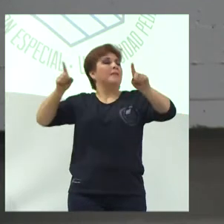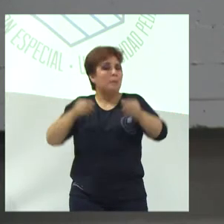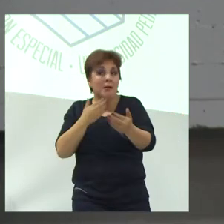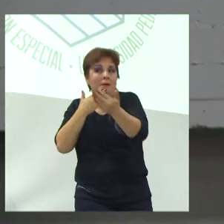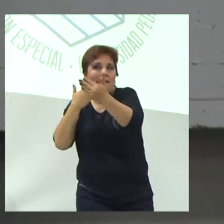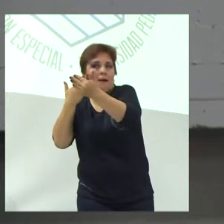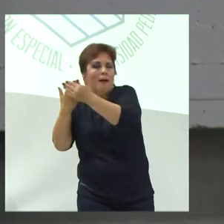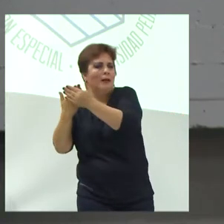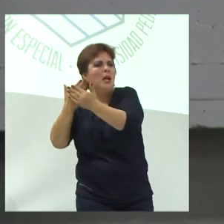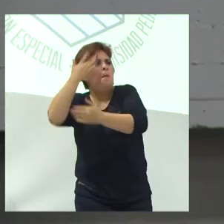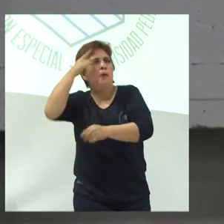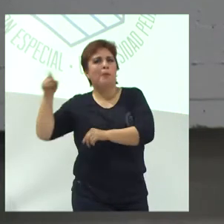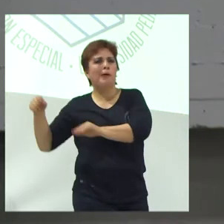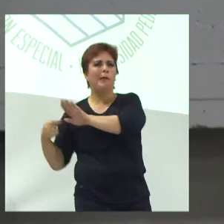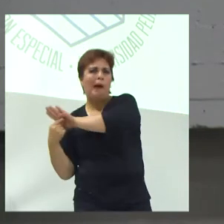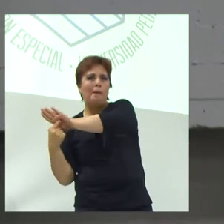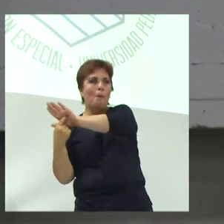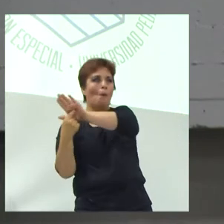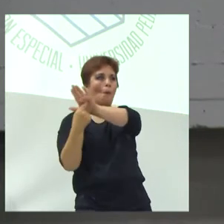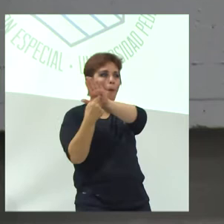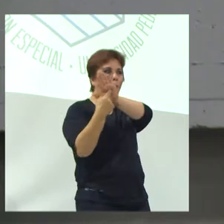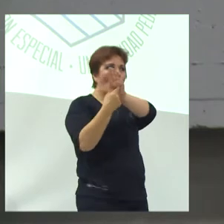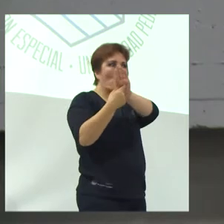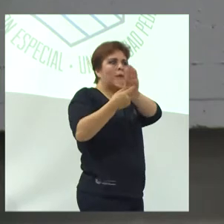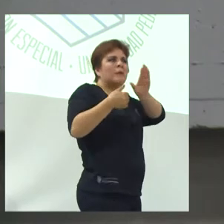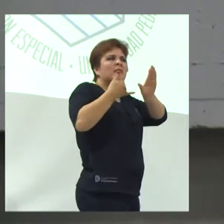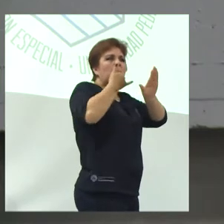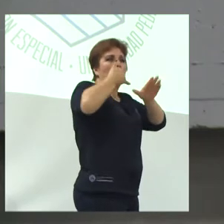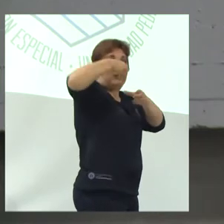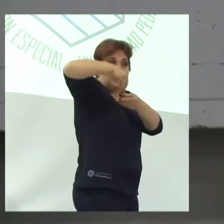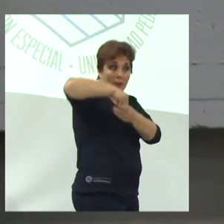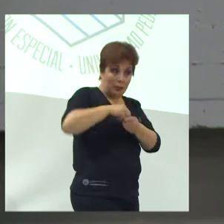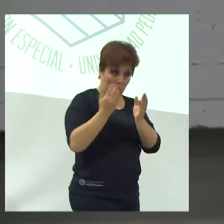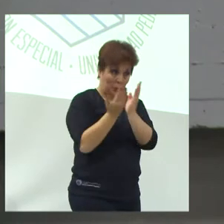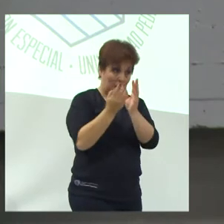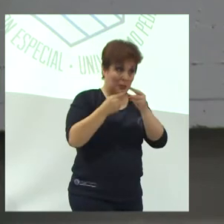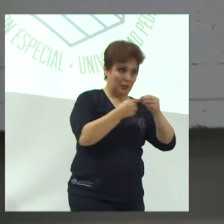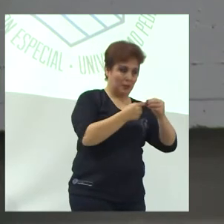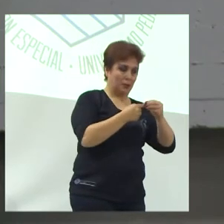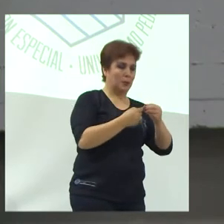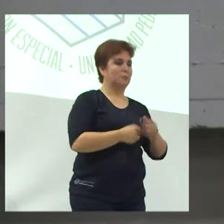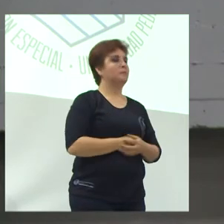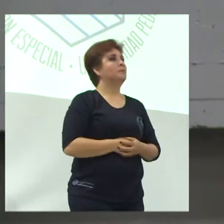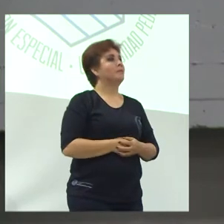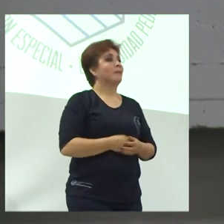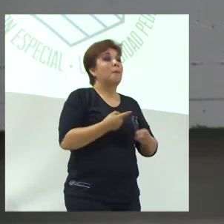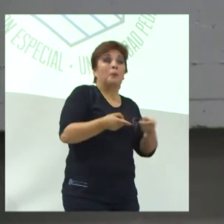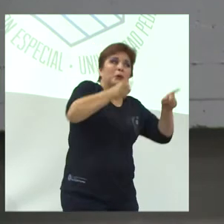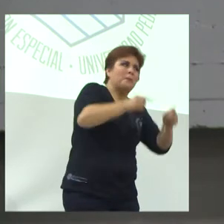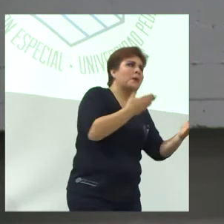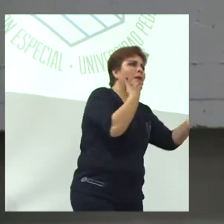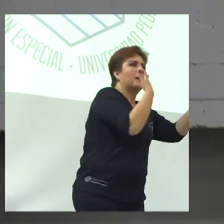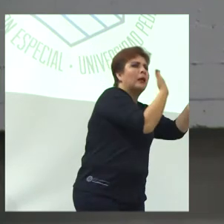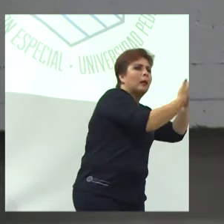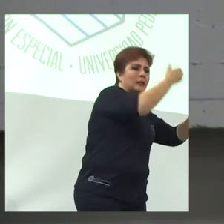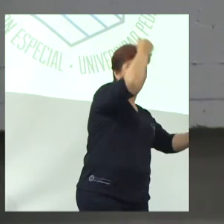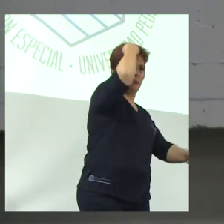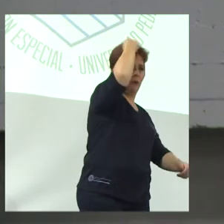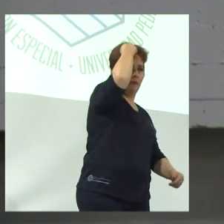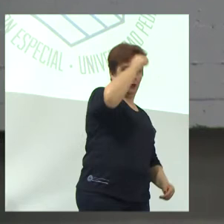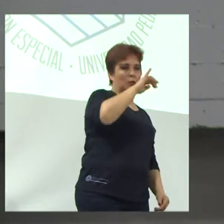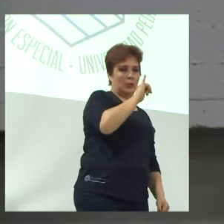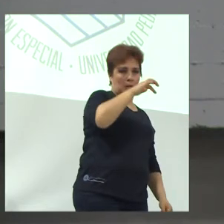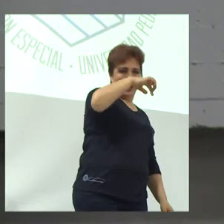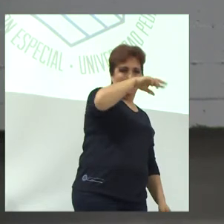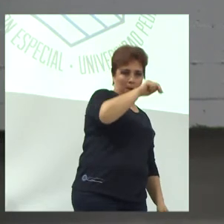embargo la misma interna y a los profesores del ipe n que trabajan también en